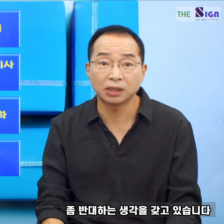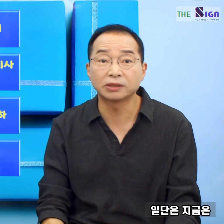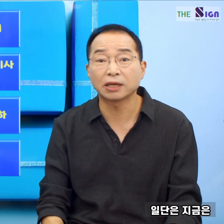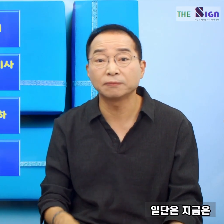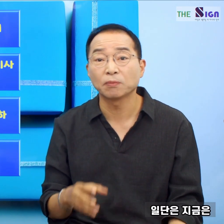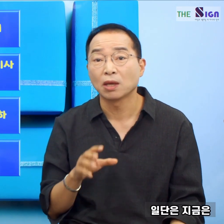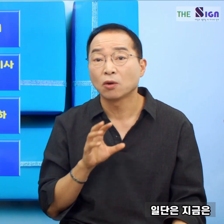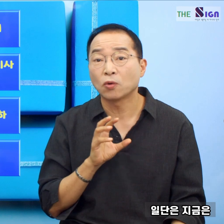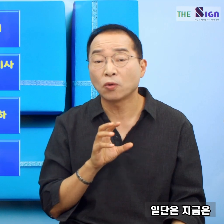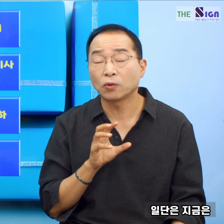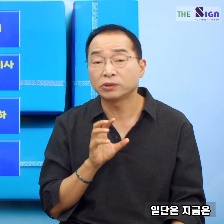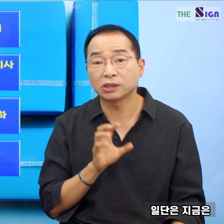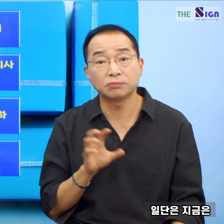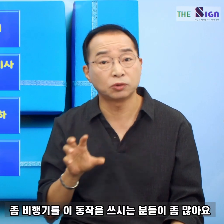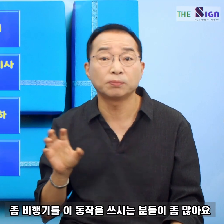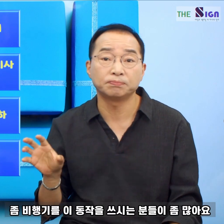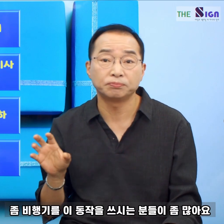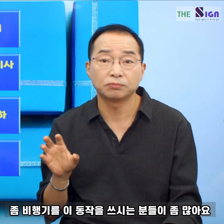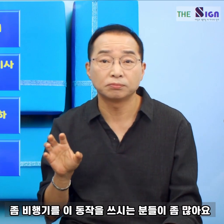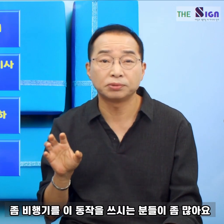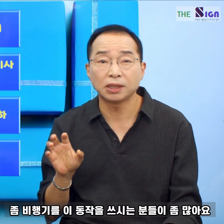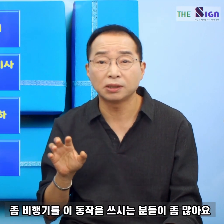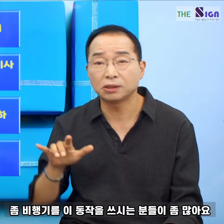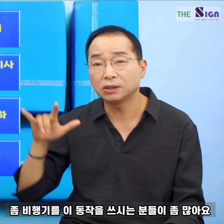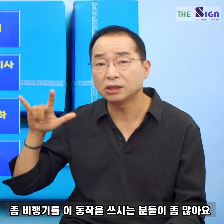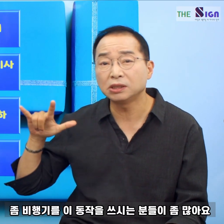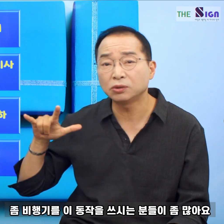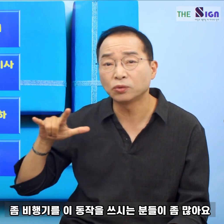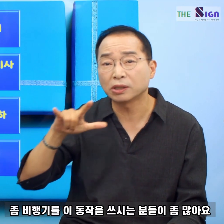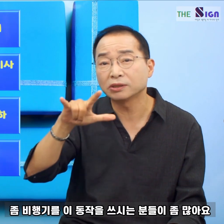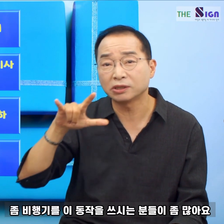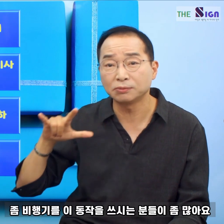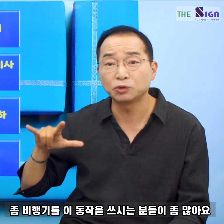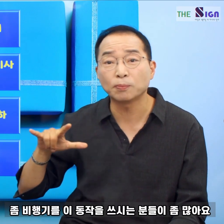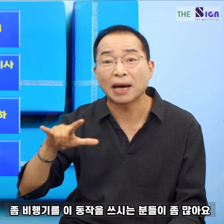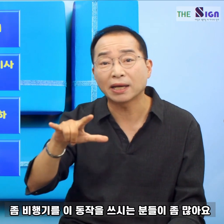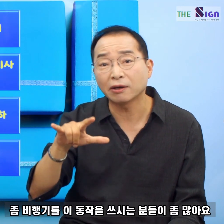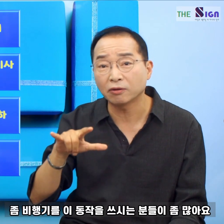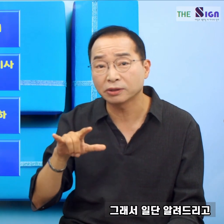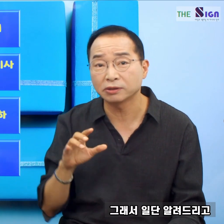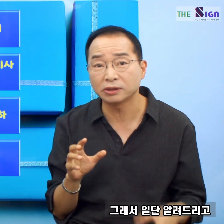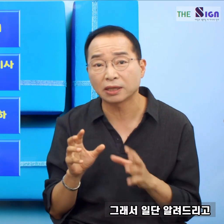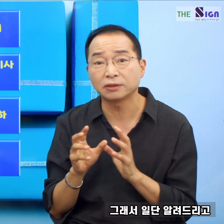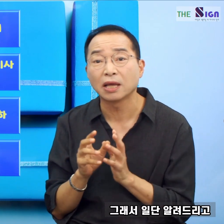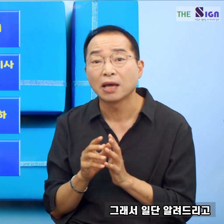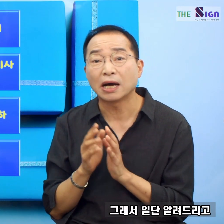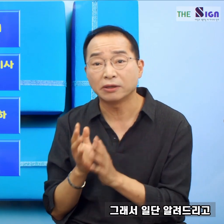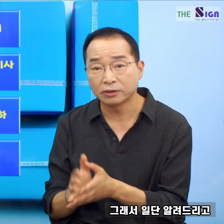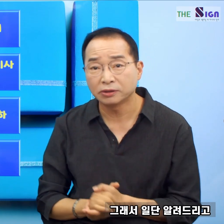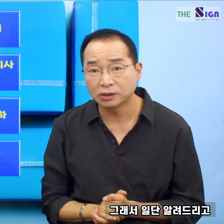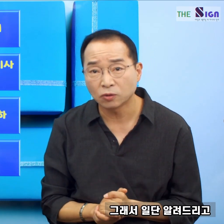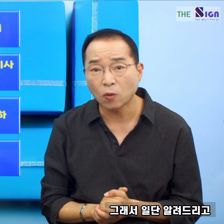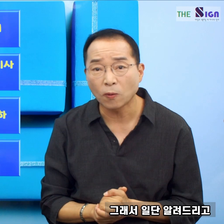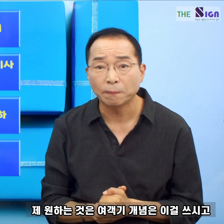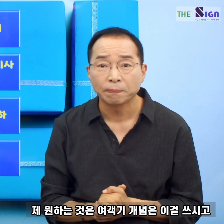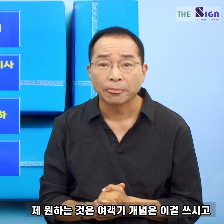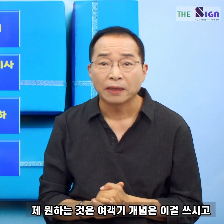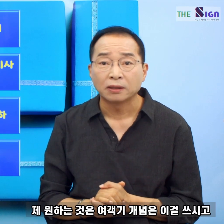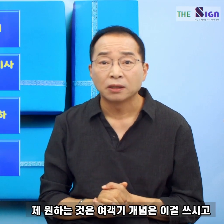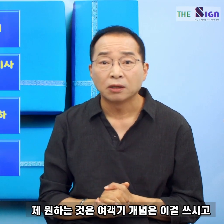일단은 그거 지금은 좀 비행기를 이 동작을 쓰시는 분이 좀 많아요. 그래서 일단은 알려는 드리고,